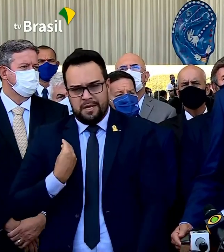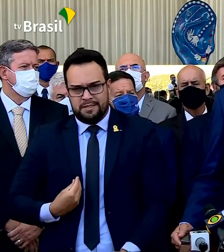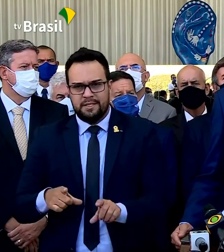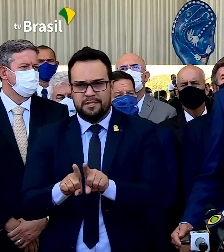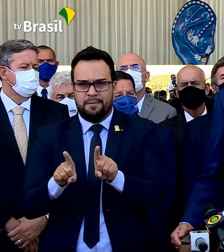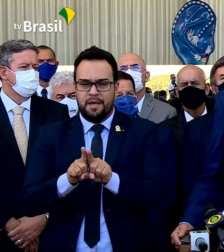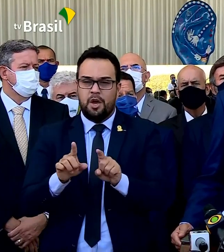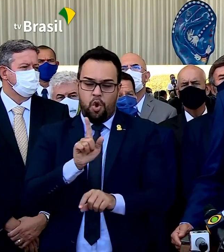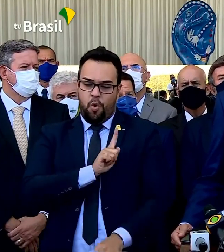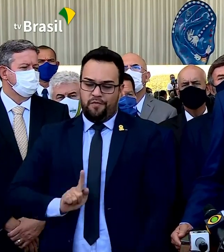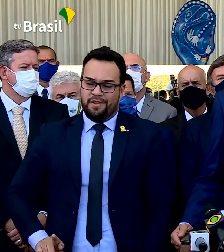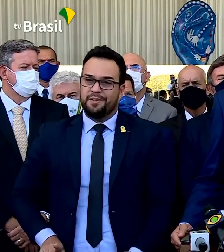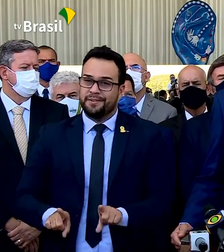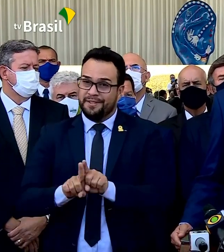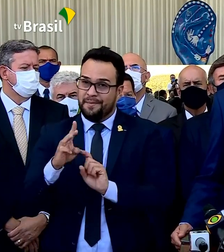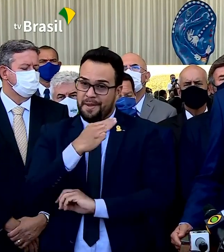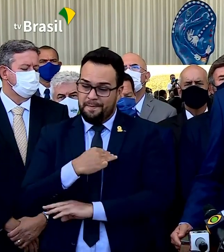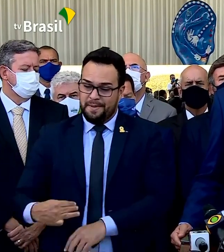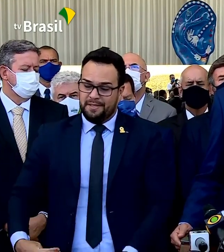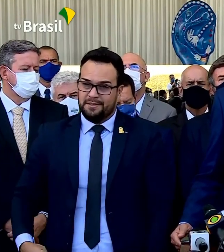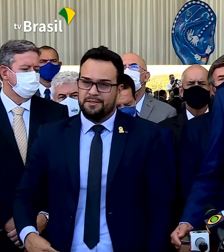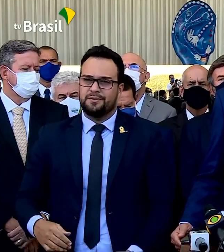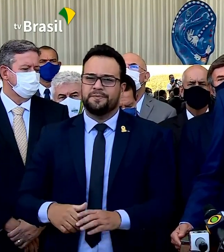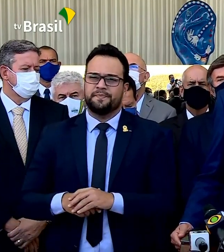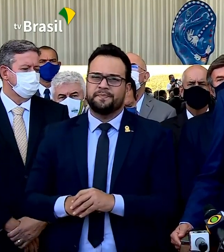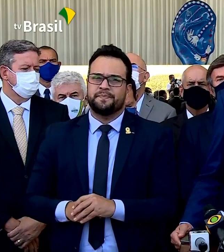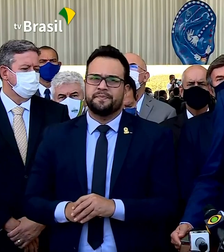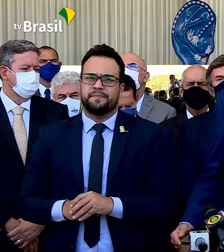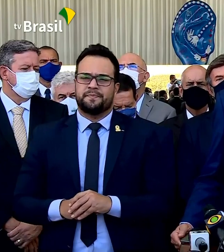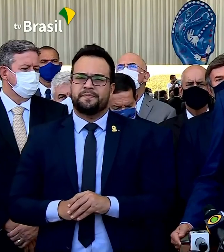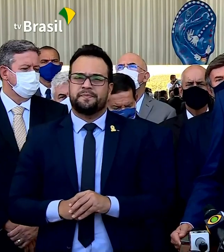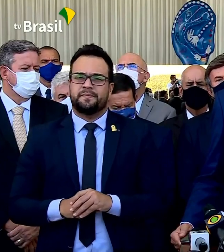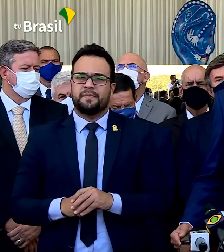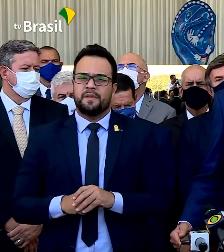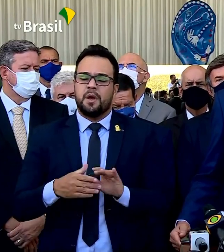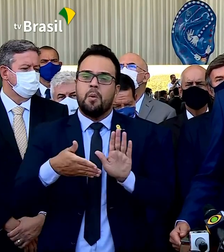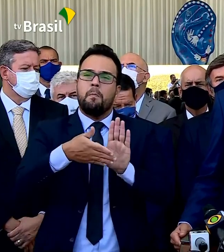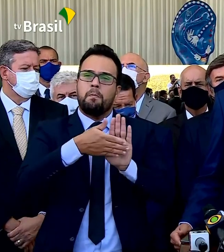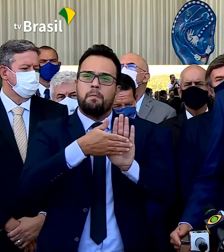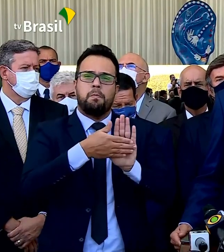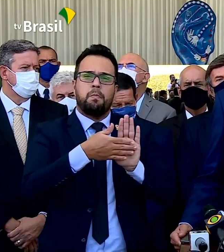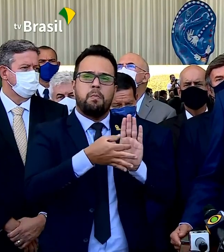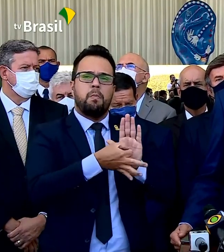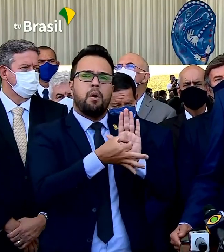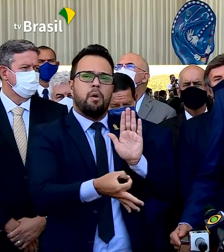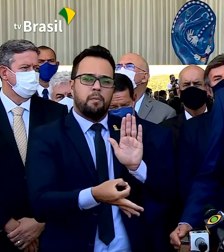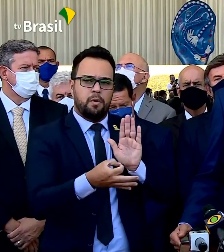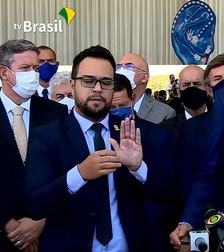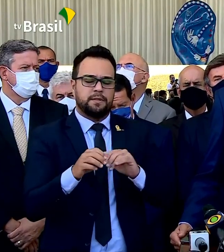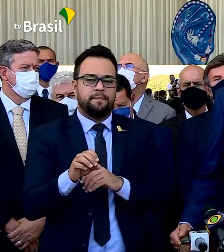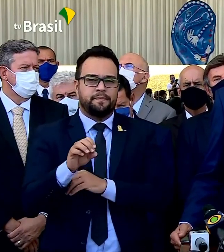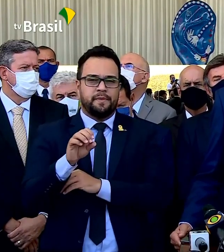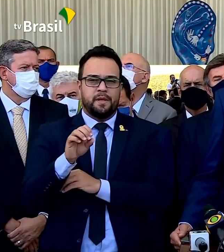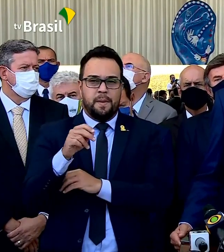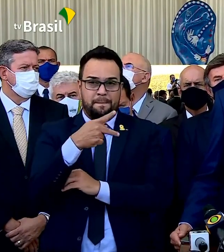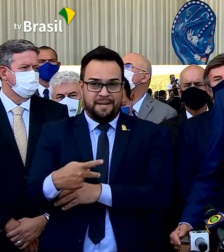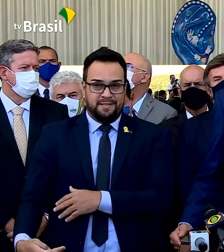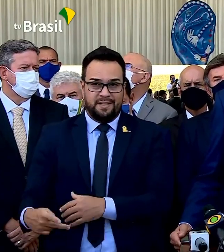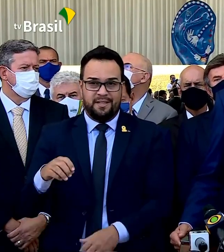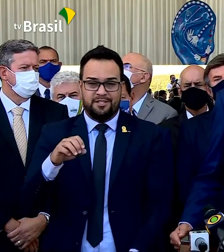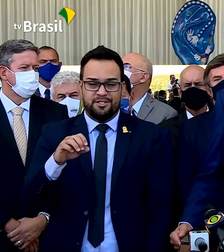e ministros de Estado. Aquilo que foi proposto pelo presidente do Senado foi